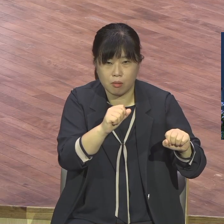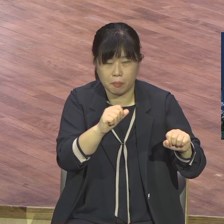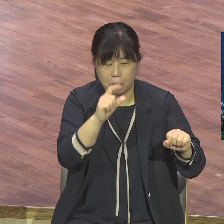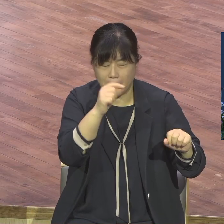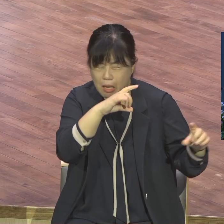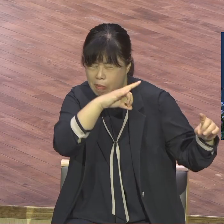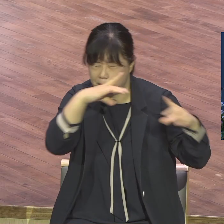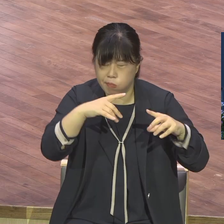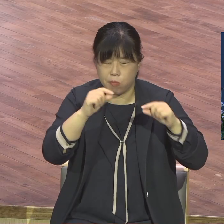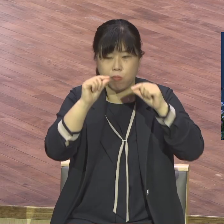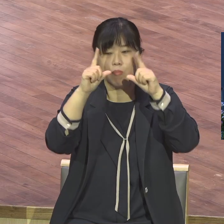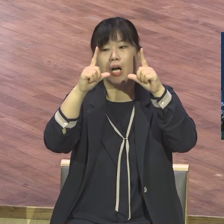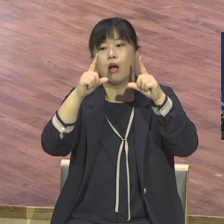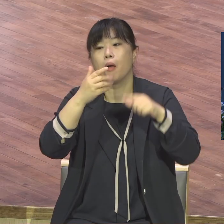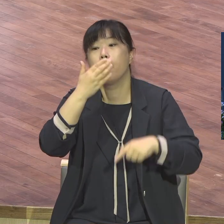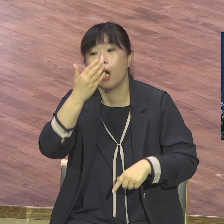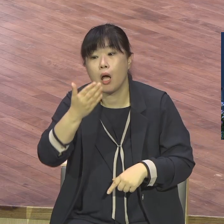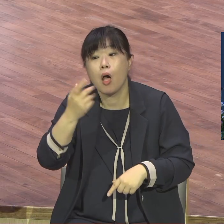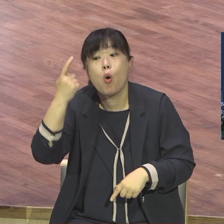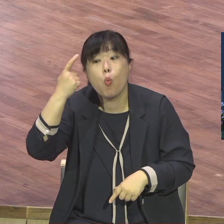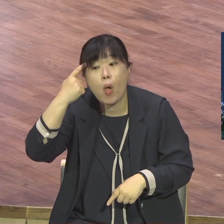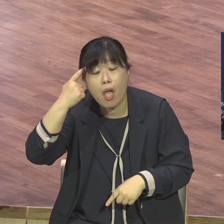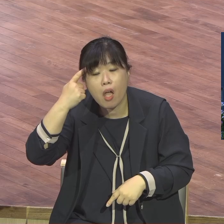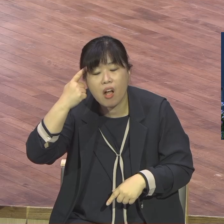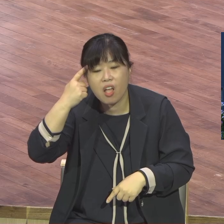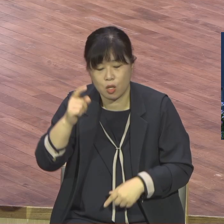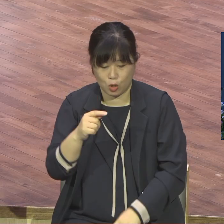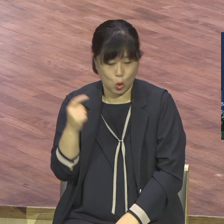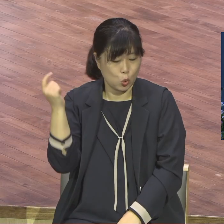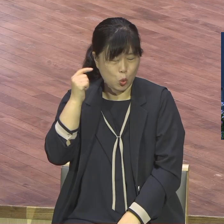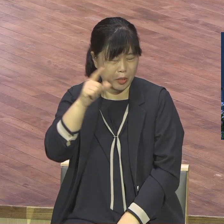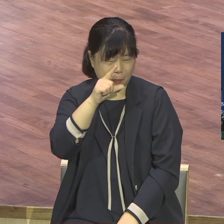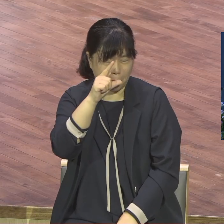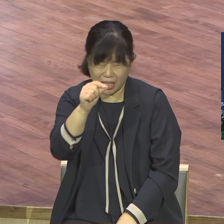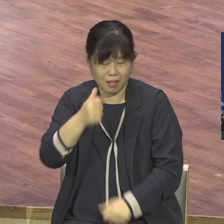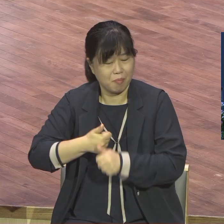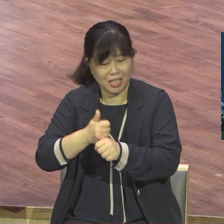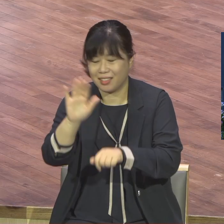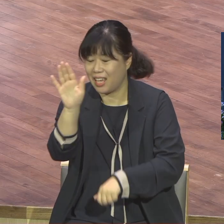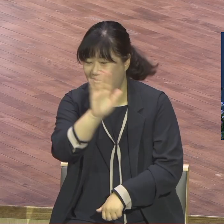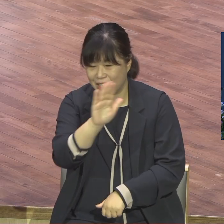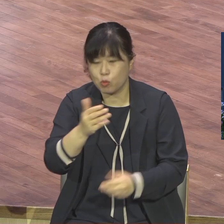아니라 사명에 민감하기 때문입니다.